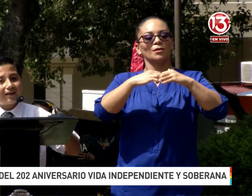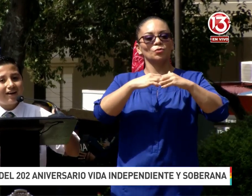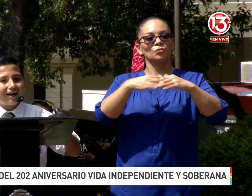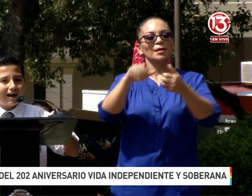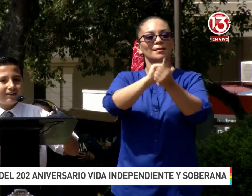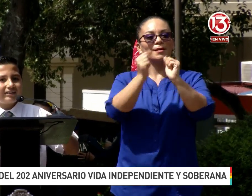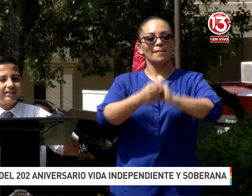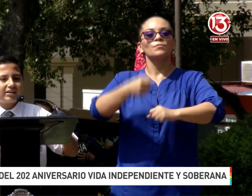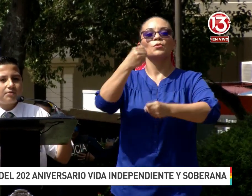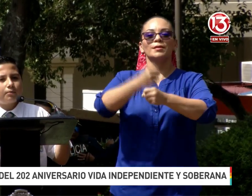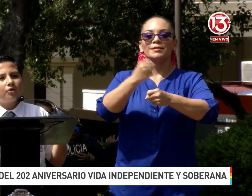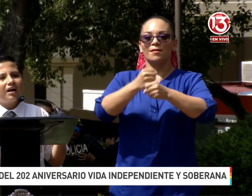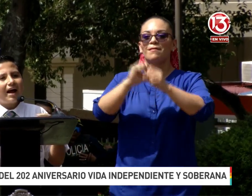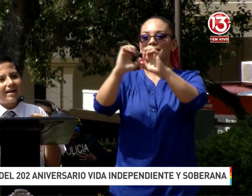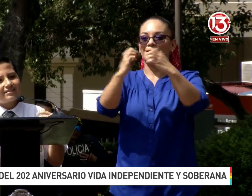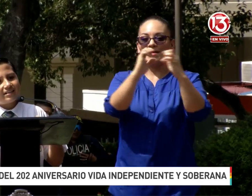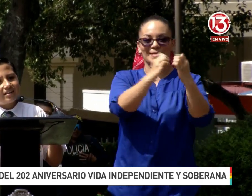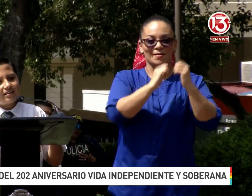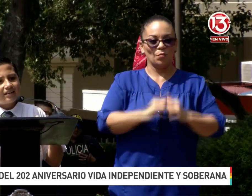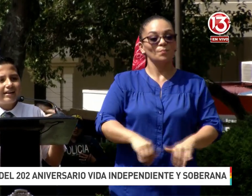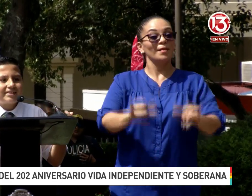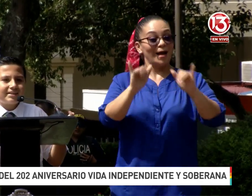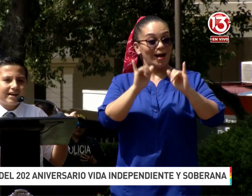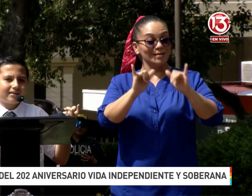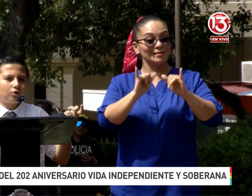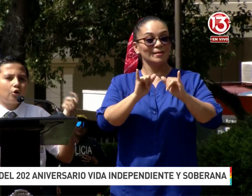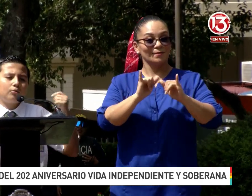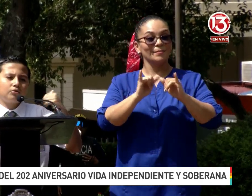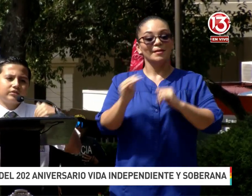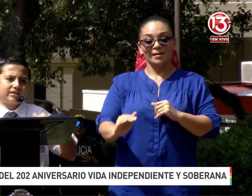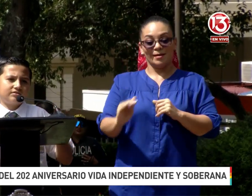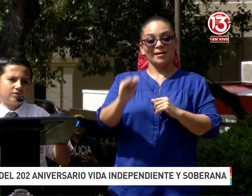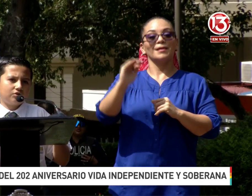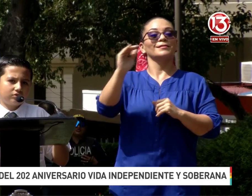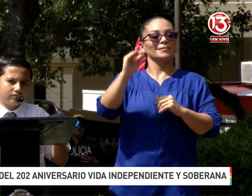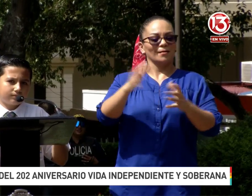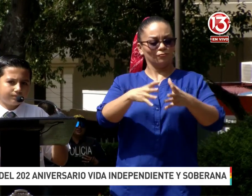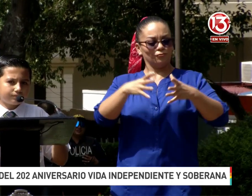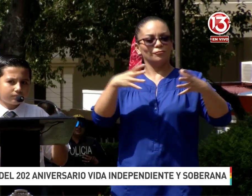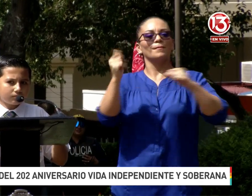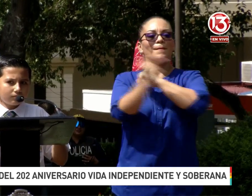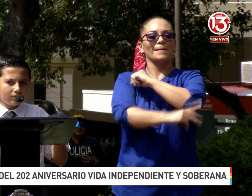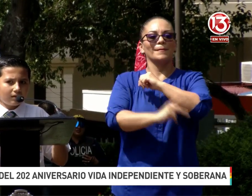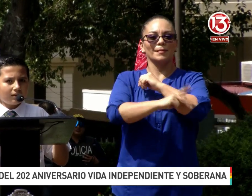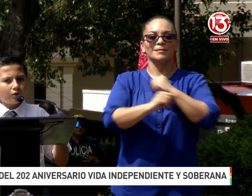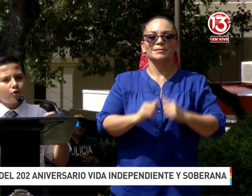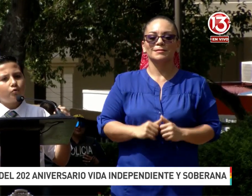y trabajar en equipo, así crecer como nación.